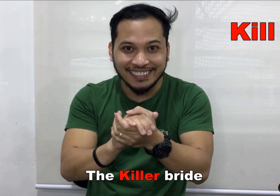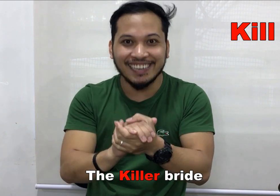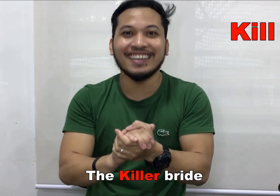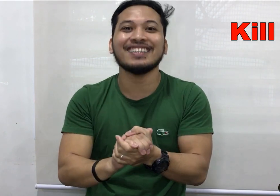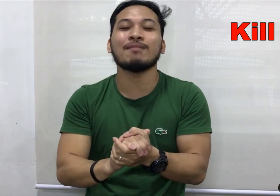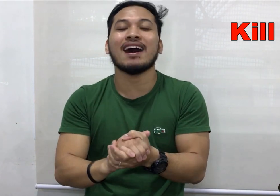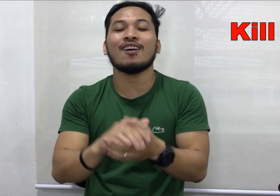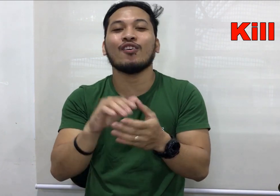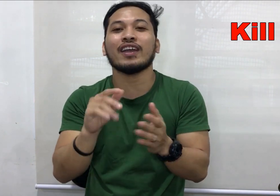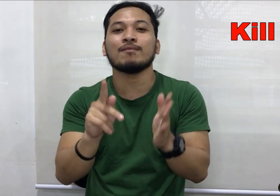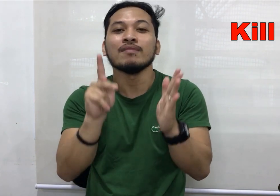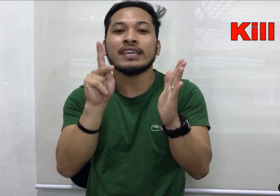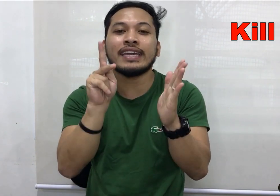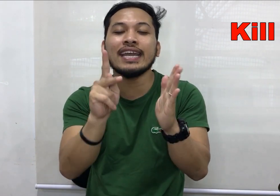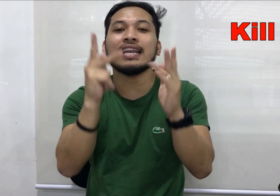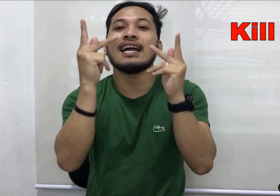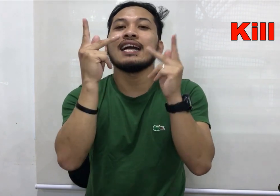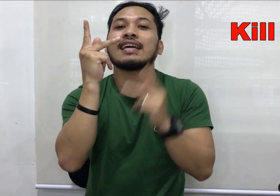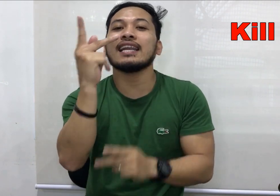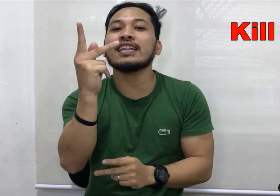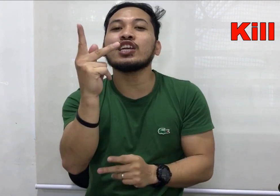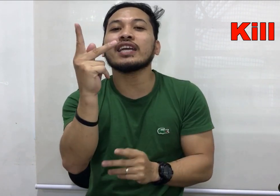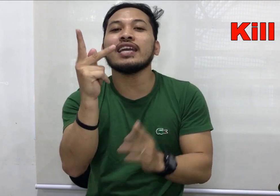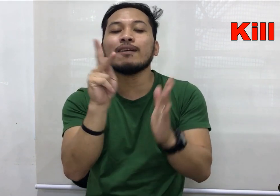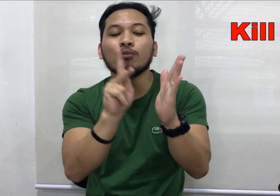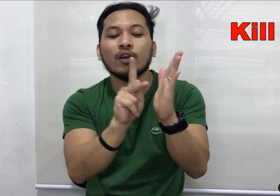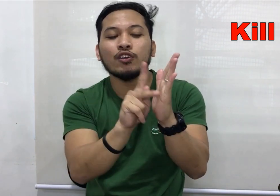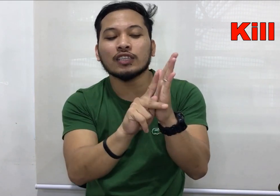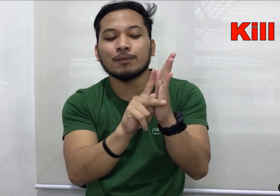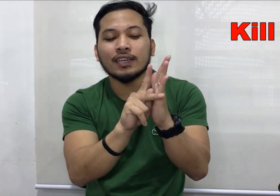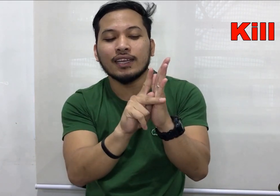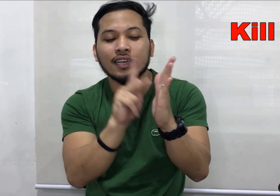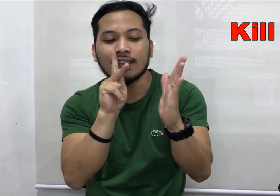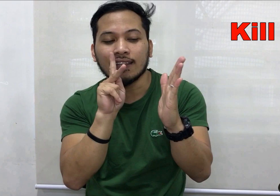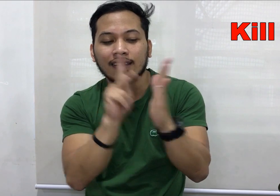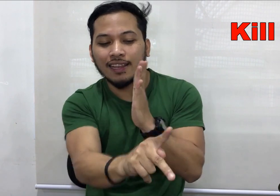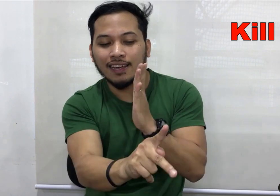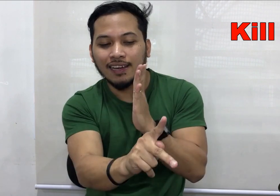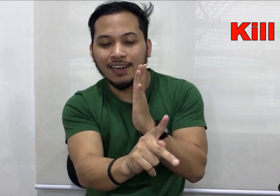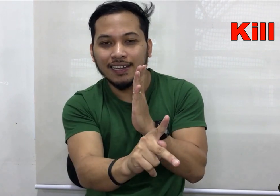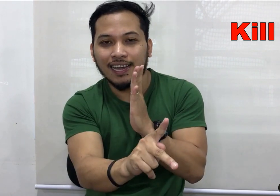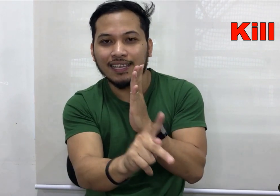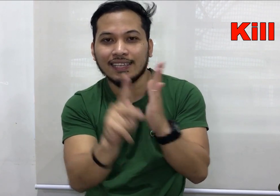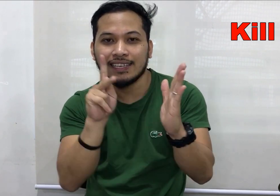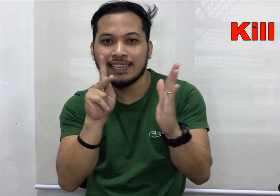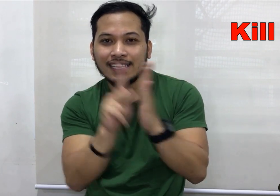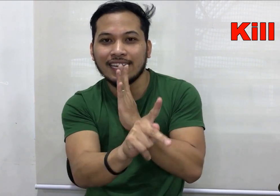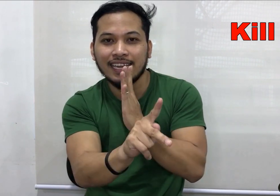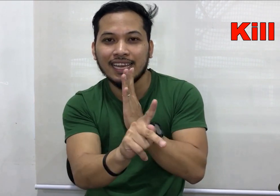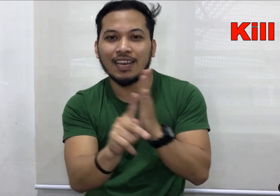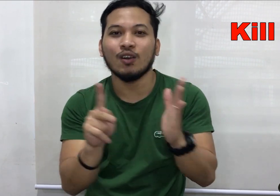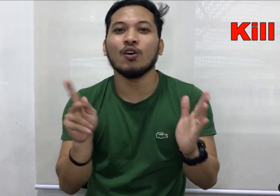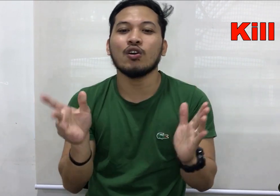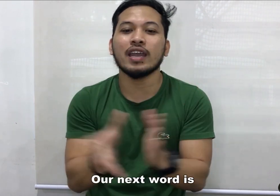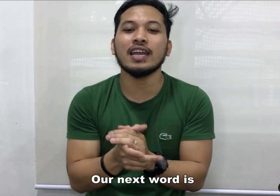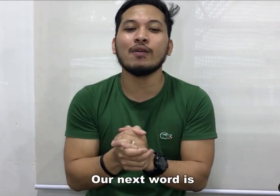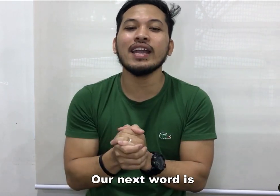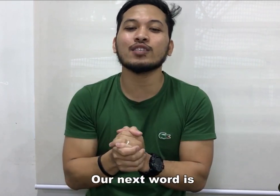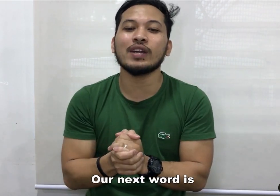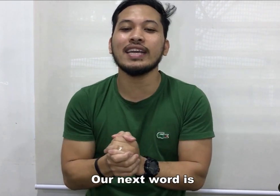bride. Ganyan, di ba? Okay. Kill. Naka-letter K lang po kayo, tapos ganyan. Ayan. Kill. Okay, our next word